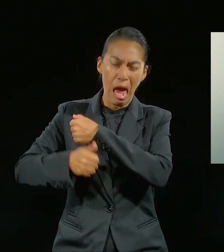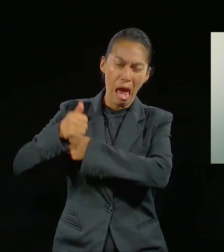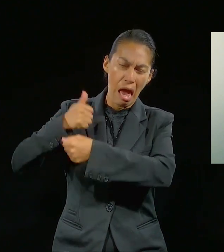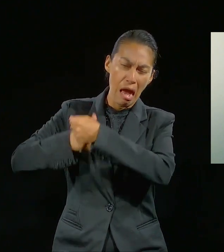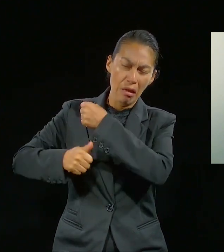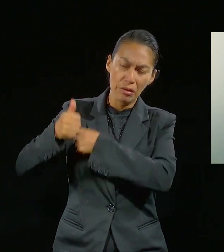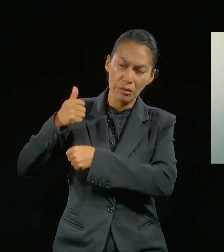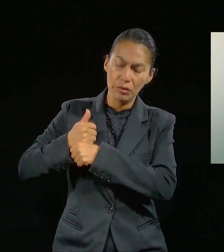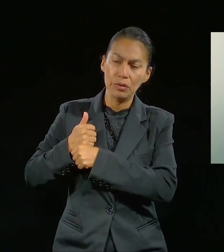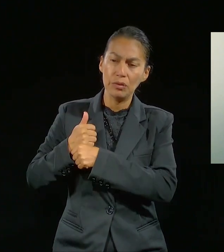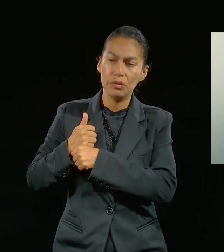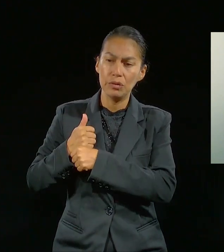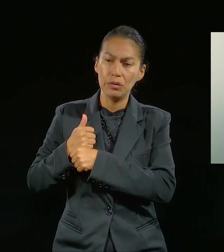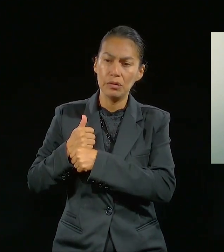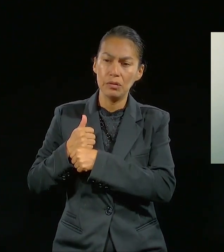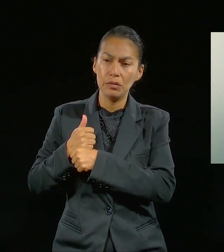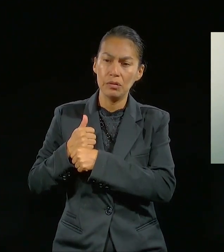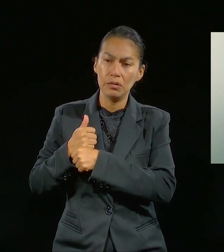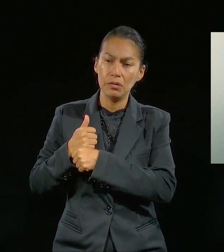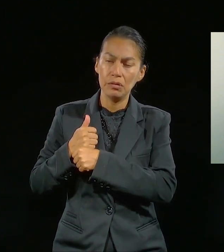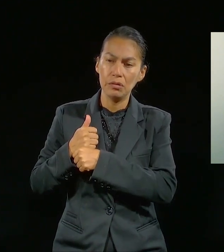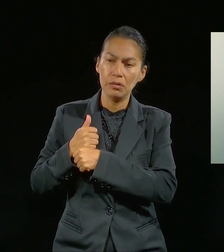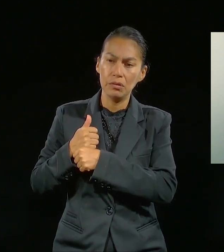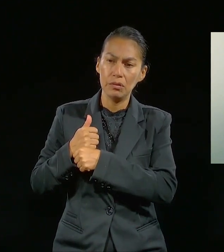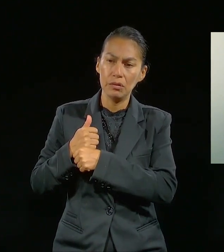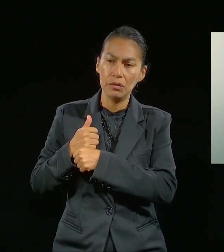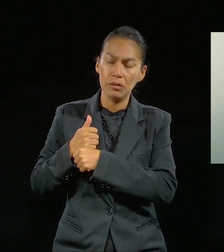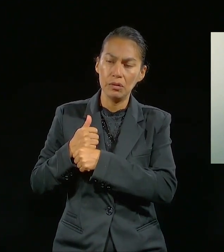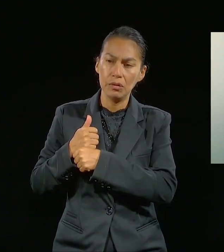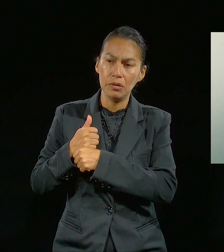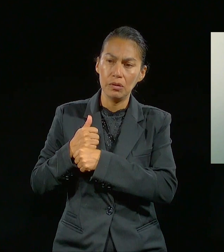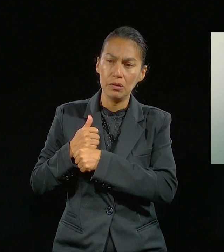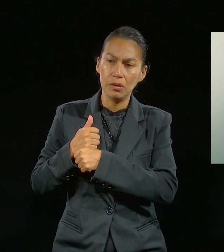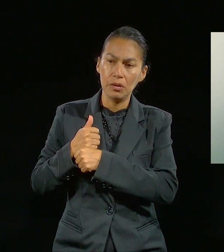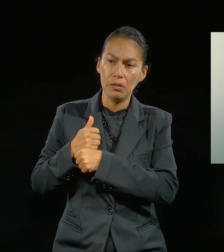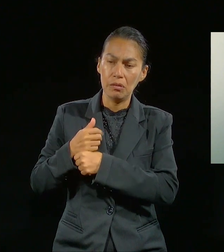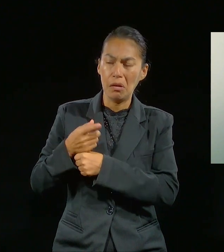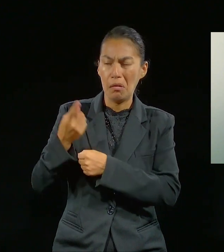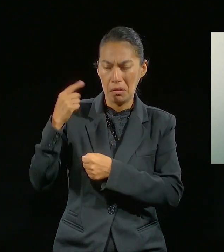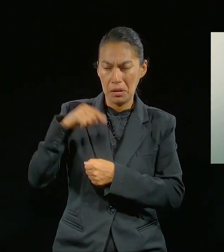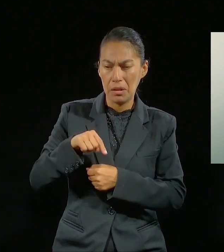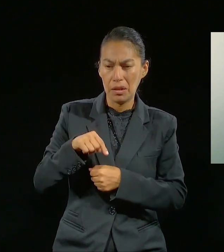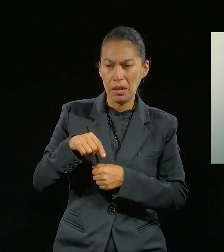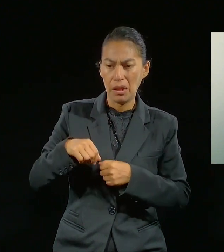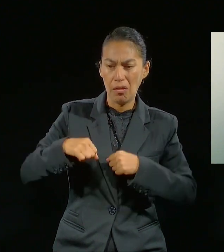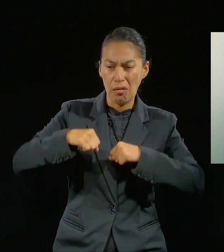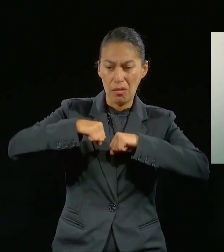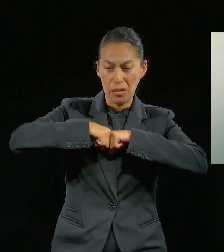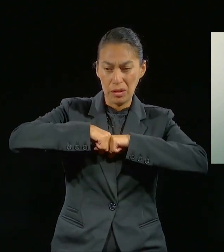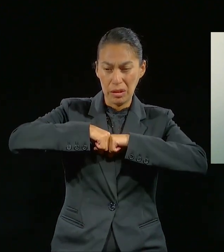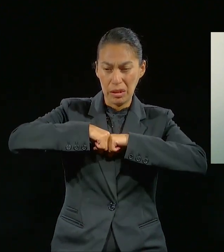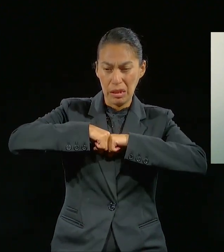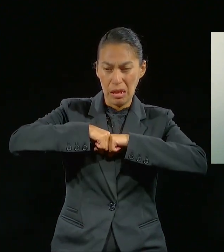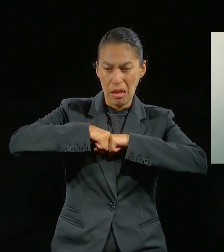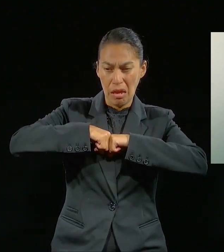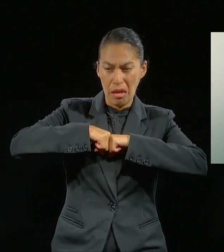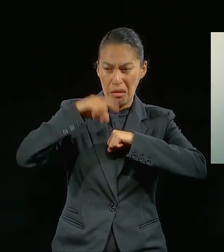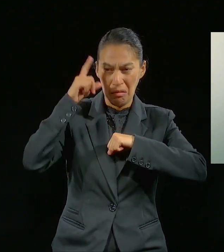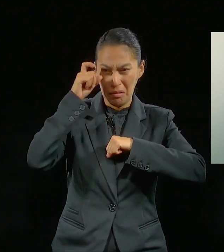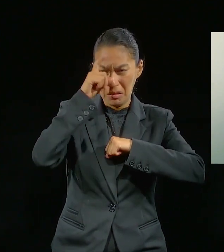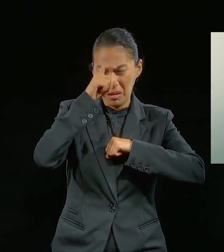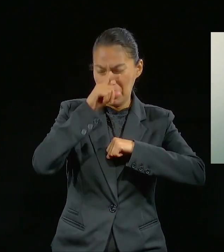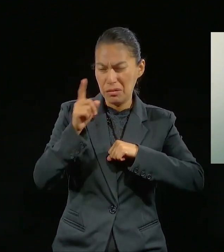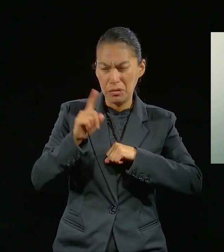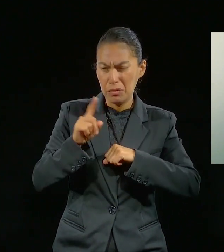hace muchísimos años. Entonces era muy fácil pasar a no había tanta, no estaba en la frontera como hoy. Entonces ella trajo